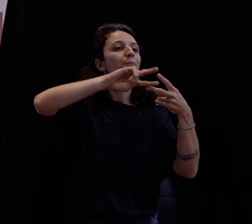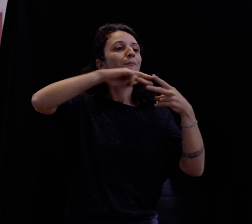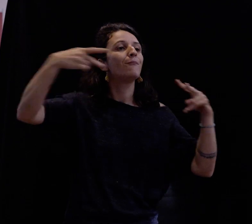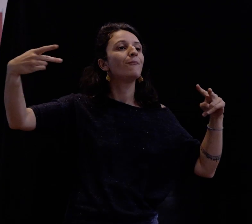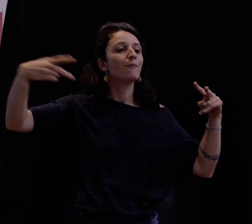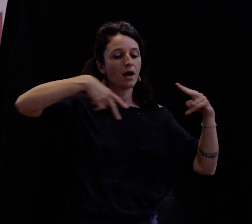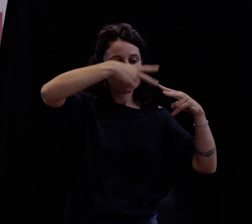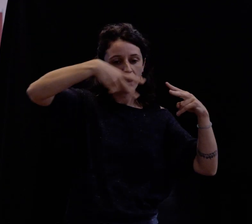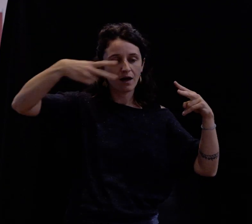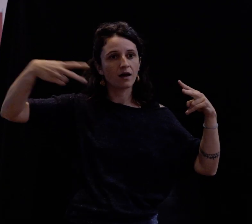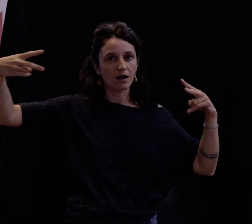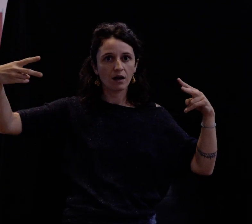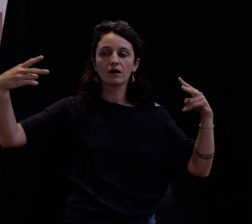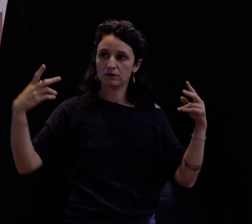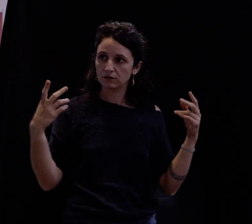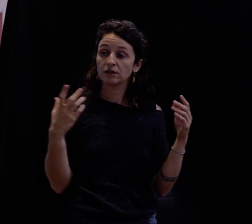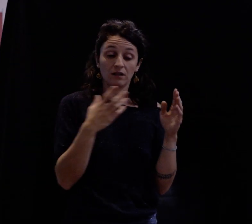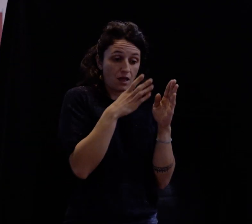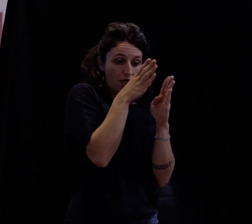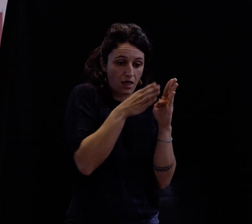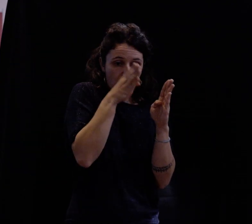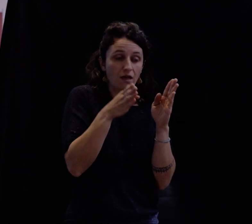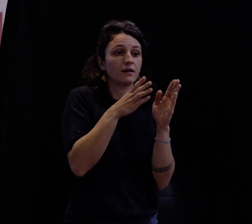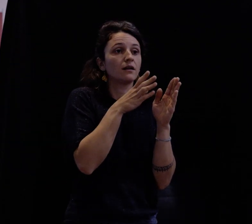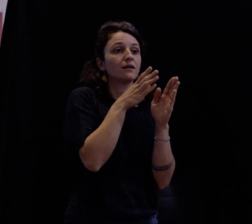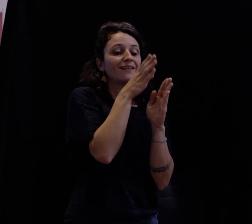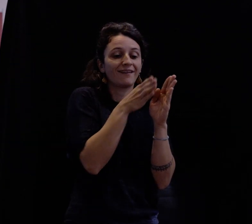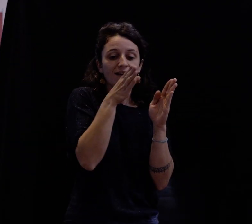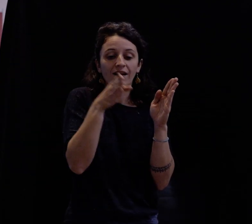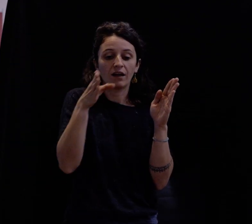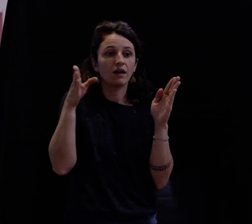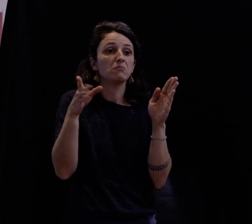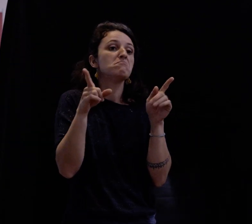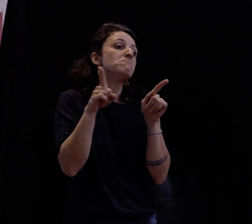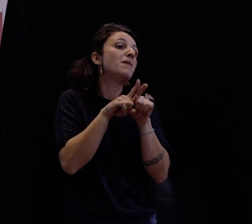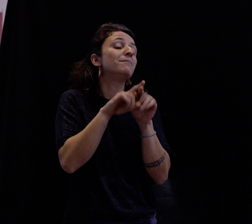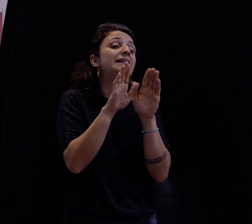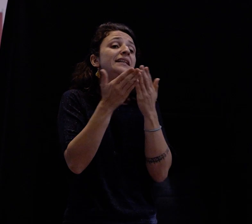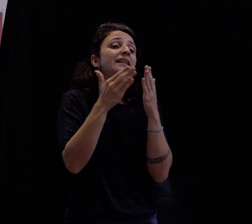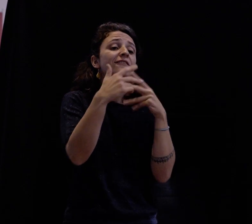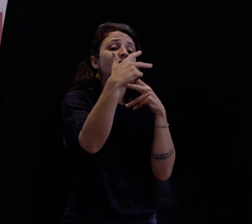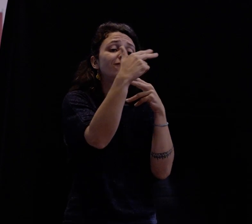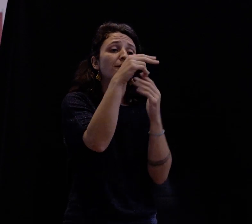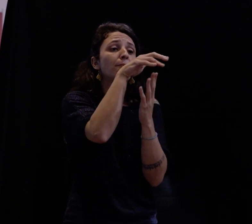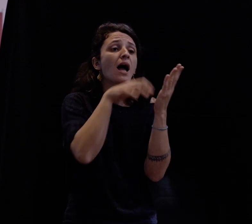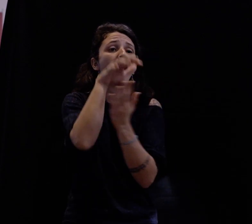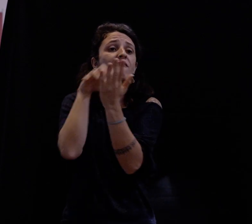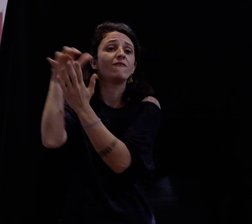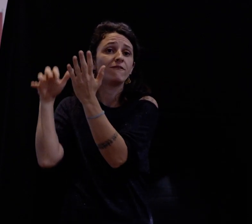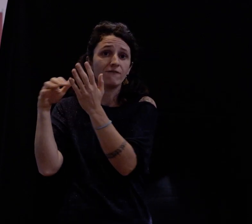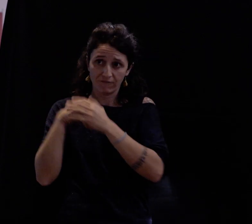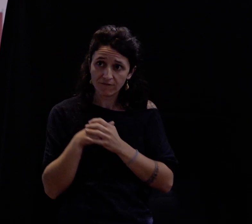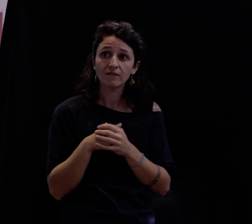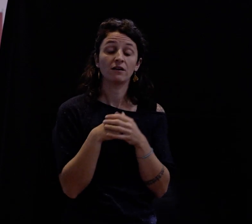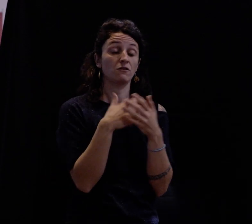en colimaçon, là. Et à chaque fois qu'il y a un petit trait, c'est un paragraphe. Alors, vous voyez, les paragraphes, ils ne s'enchaînent pas. Il y a des trous entre les deux.